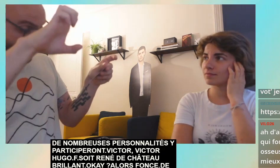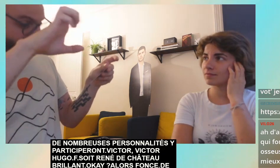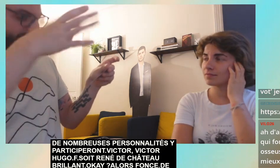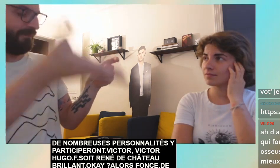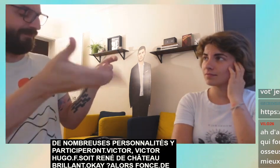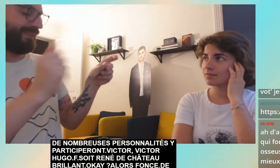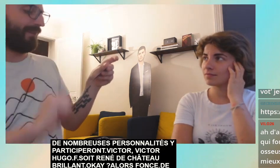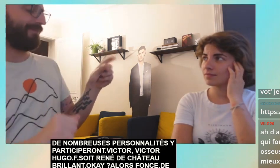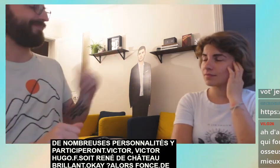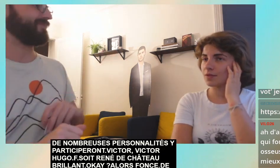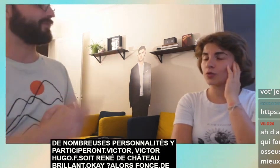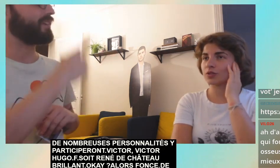Lamartine. Voilà. Donc,